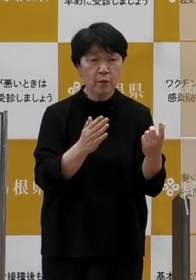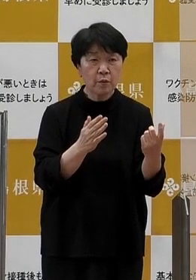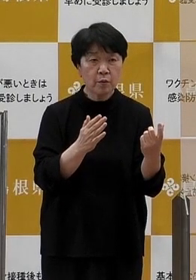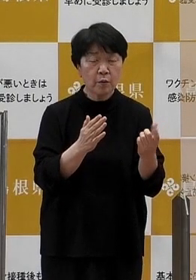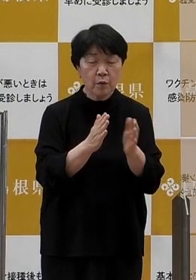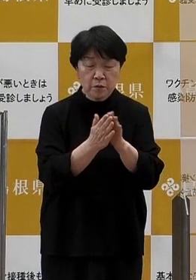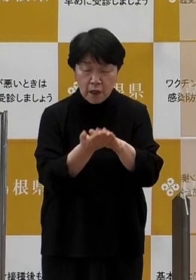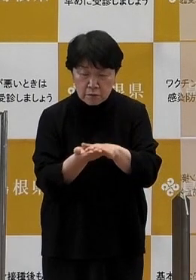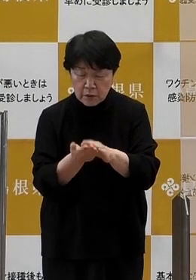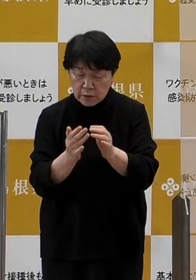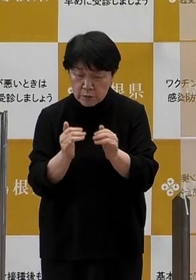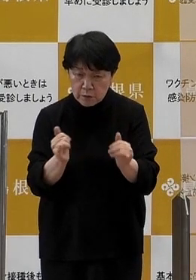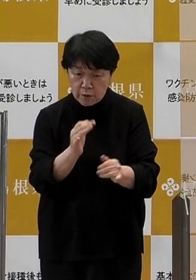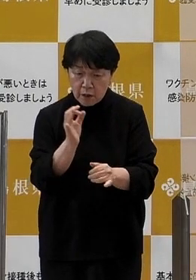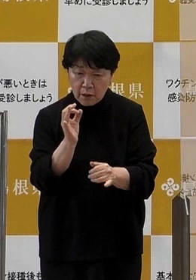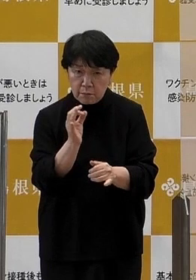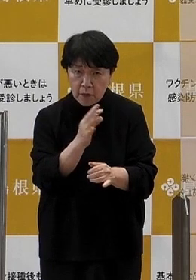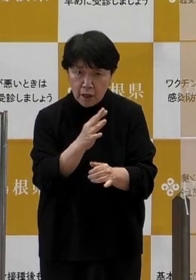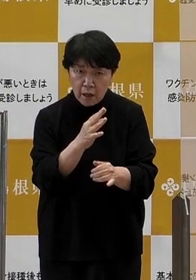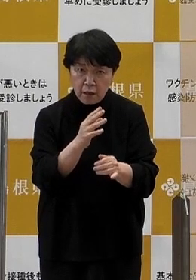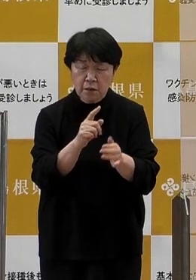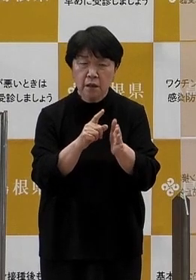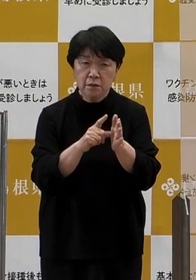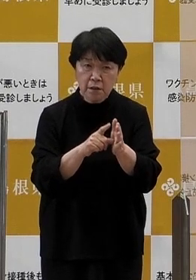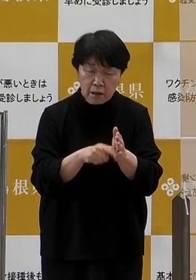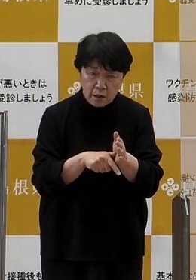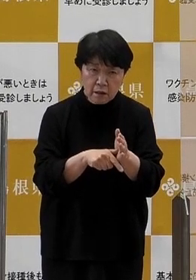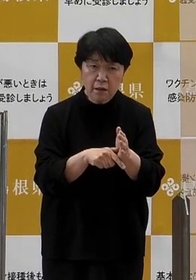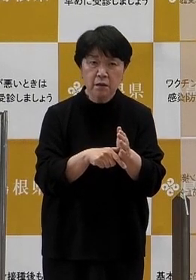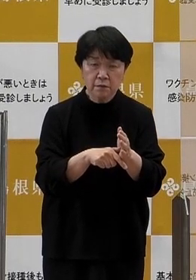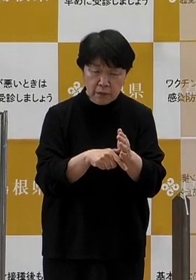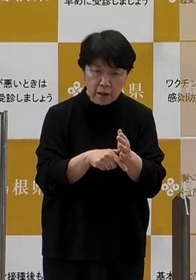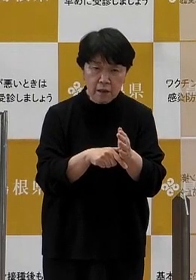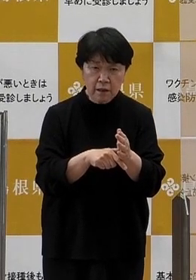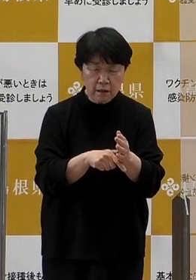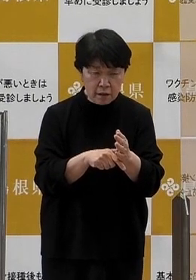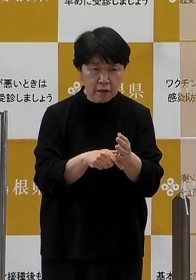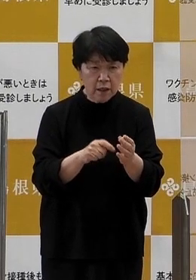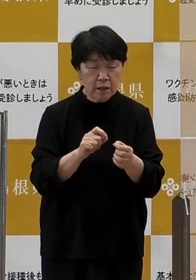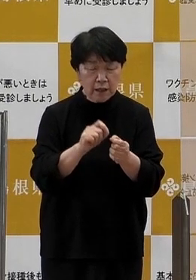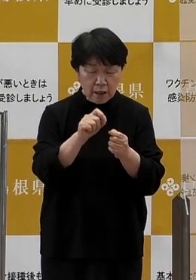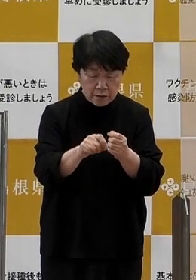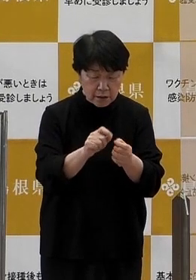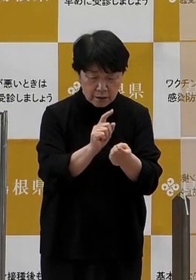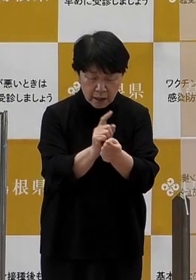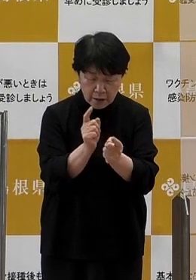出なければ、まあ、それはそれで感染症対策としては一つのやり方だと思いますよ。